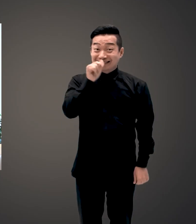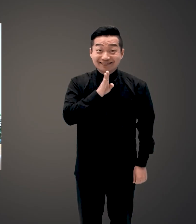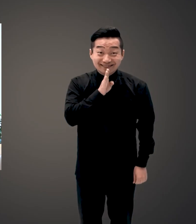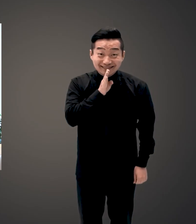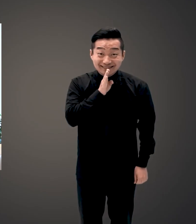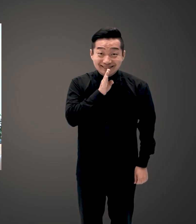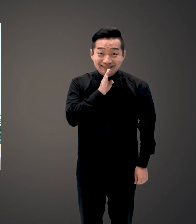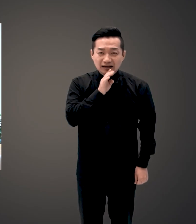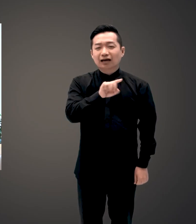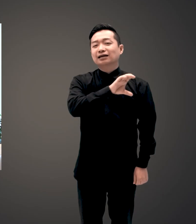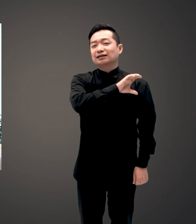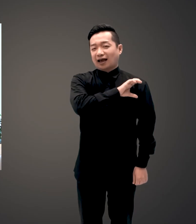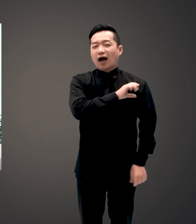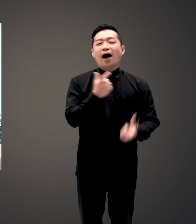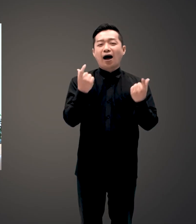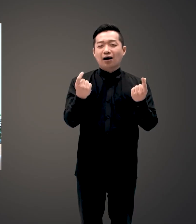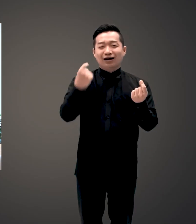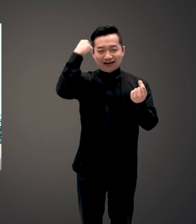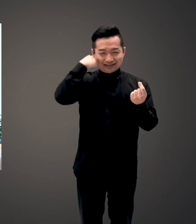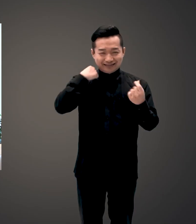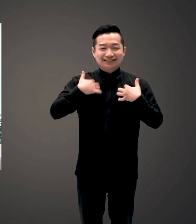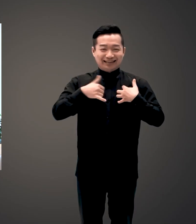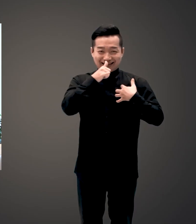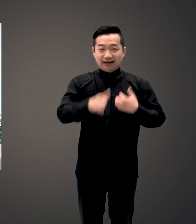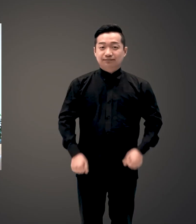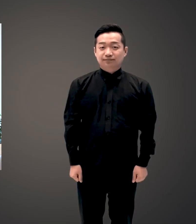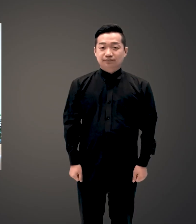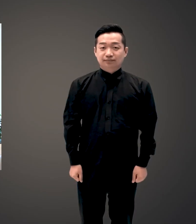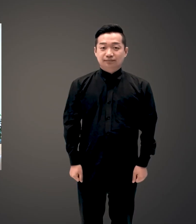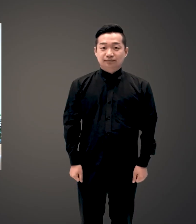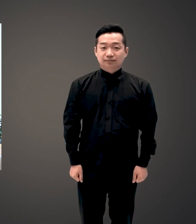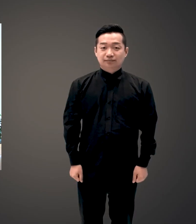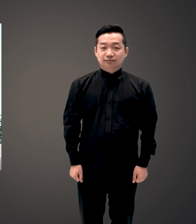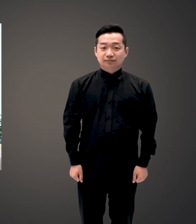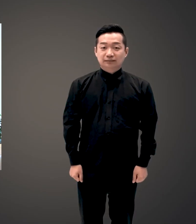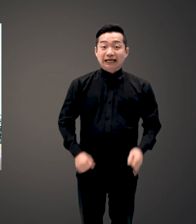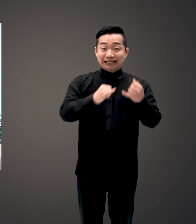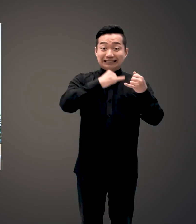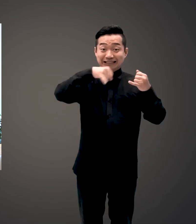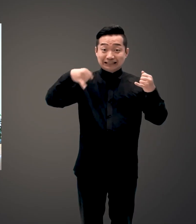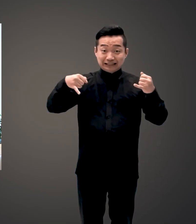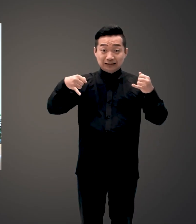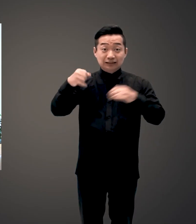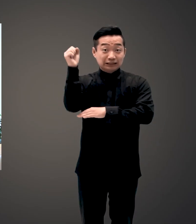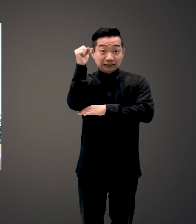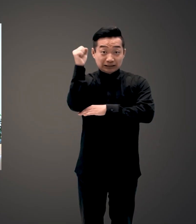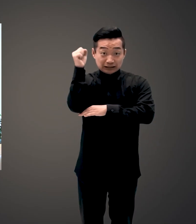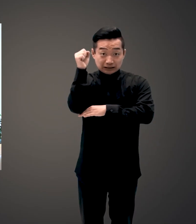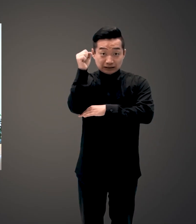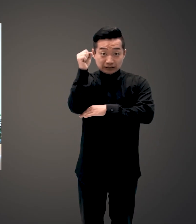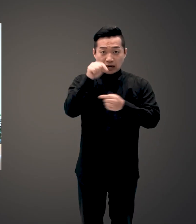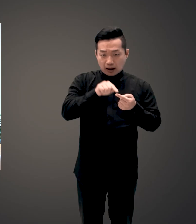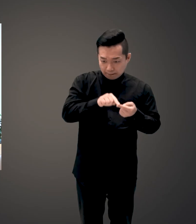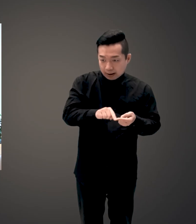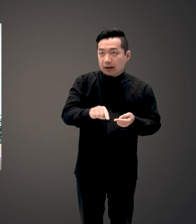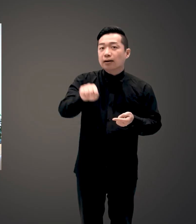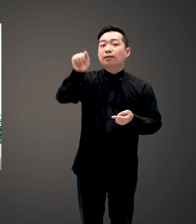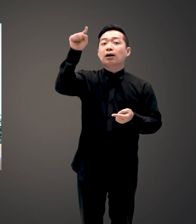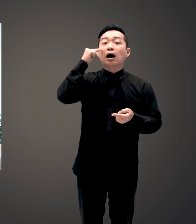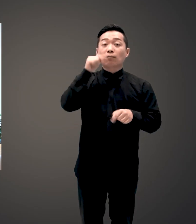담았습니다. 편안하고 솔직하게 옆집 언니의 얘기를 듣듯이 쓰려고 노력을 했습니다.